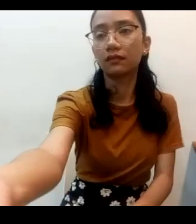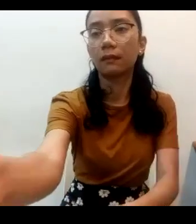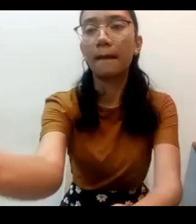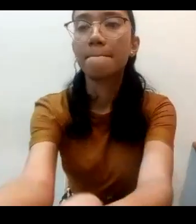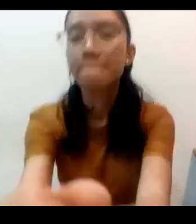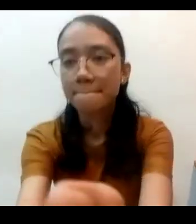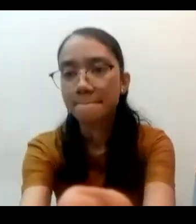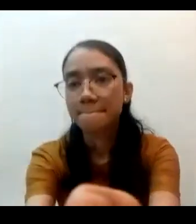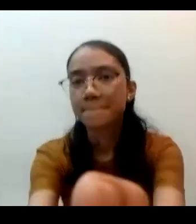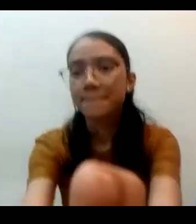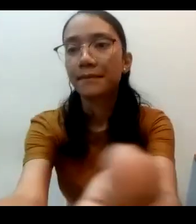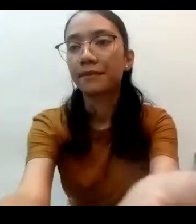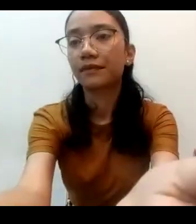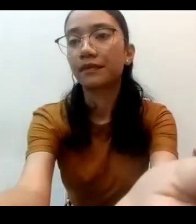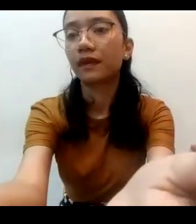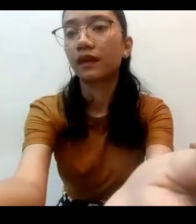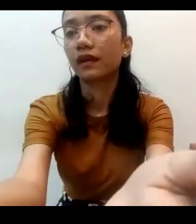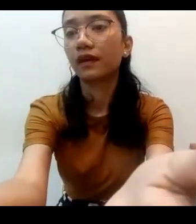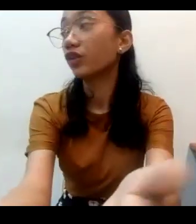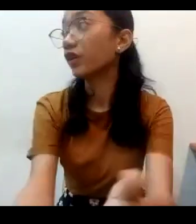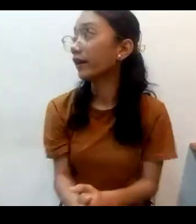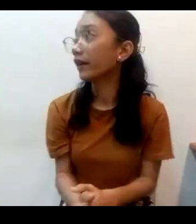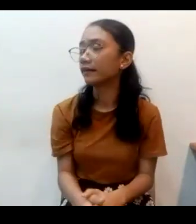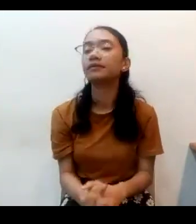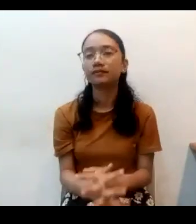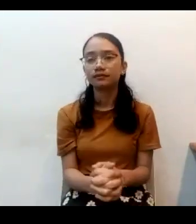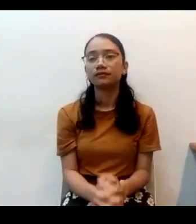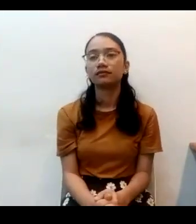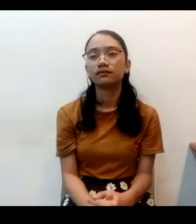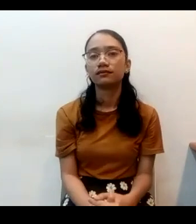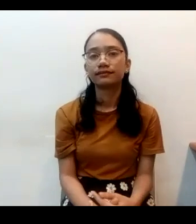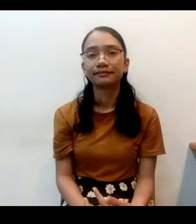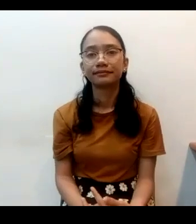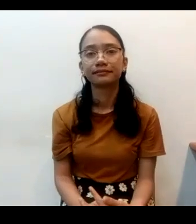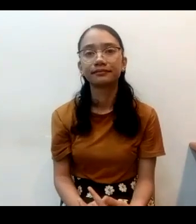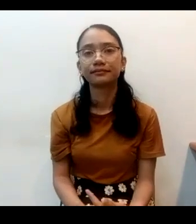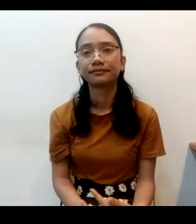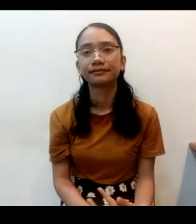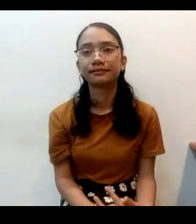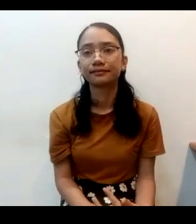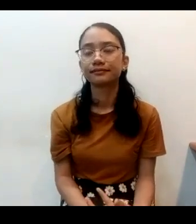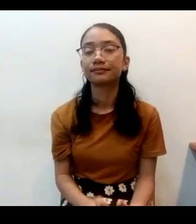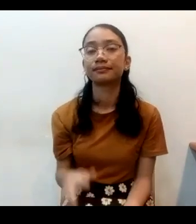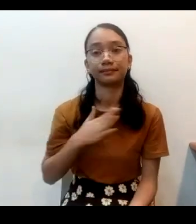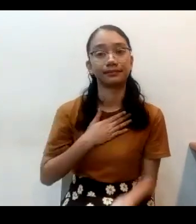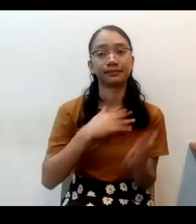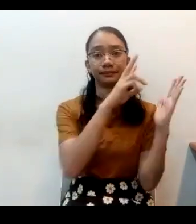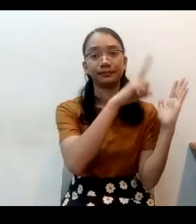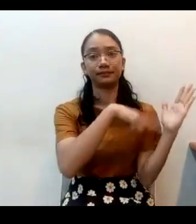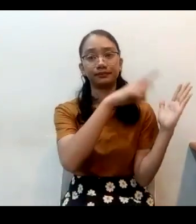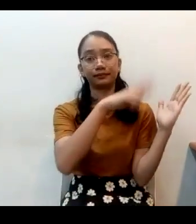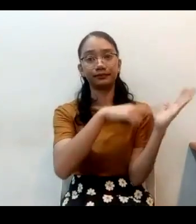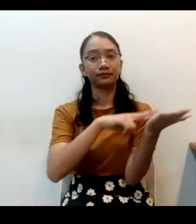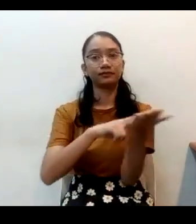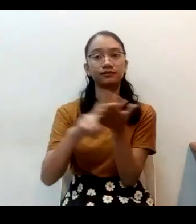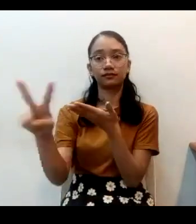gumawa ng putik mula sa dura at pinahiran ng putik ang mga mata ng lalaki. When I read this verse, I had a